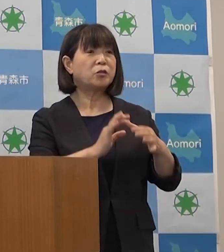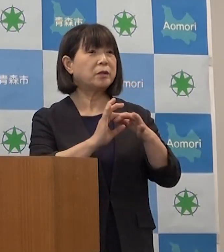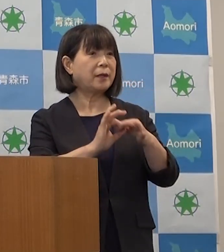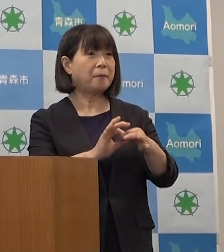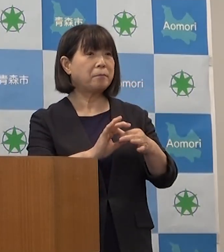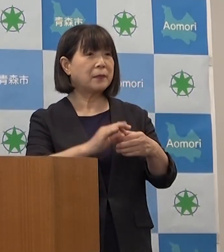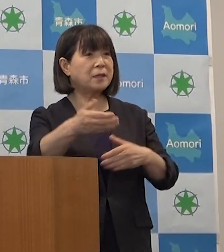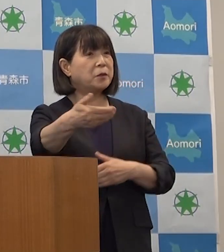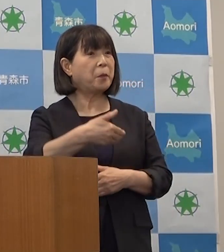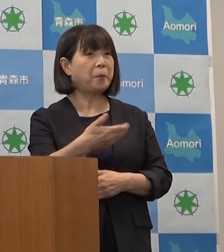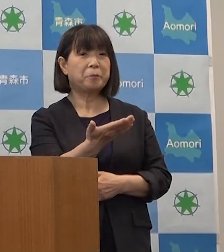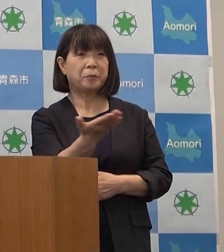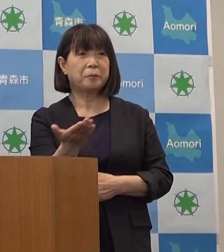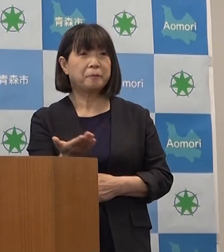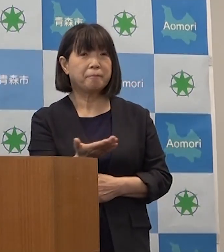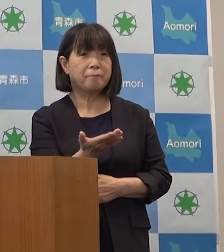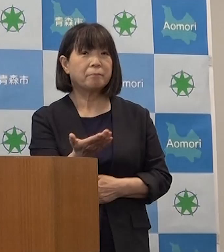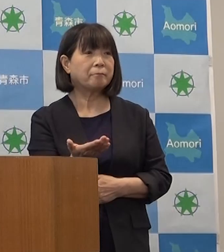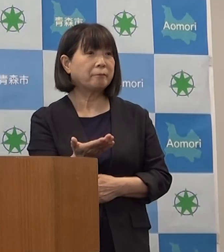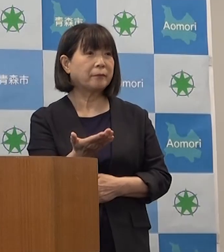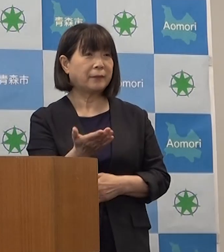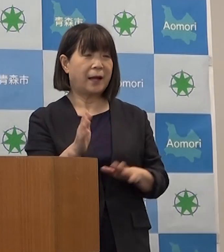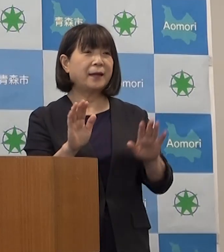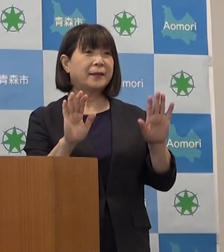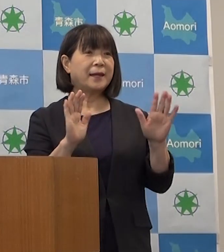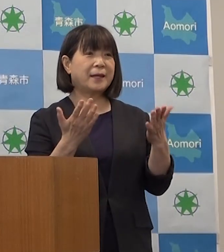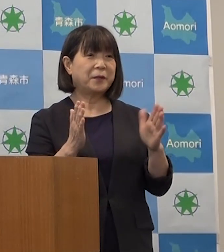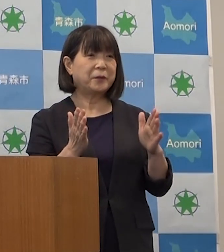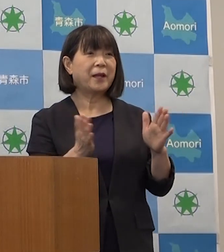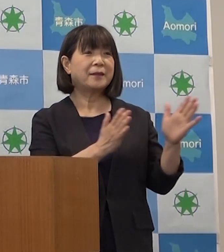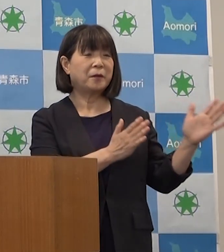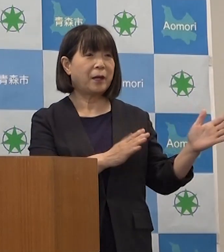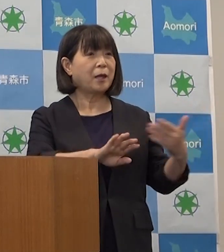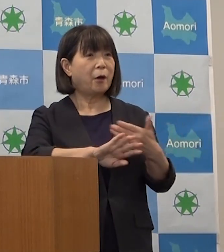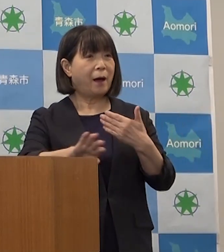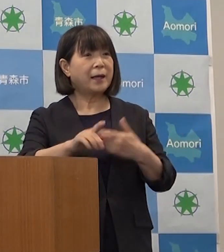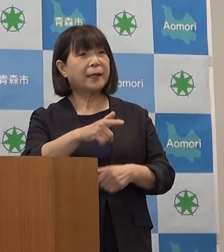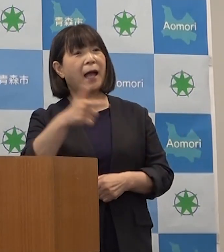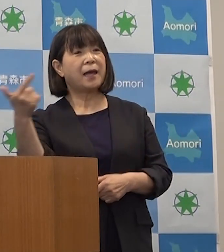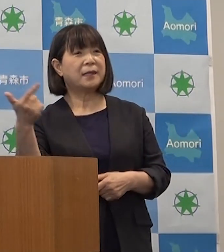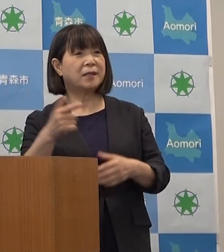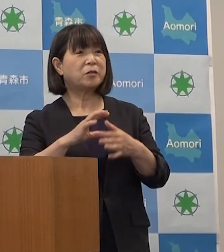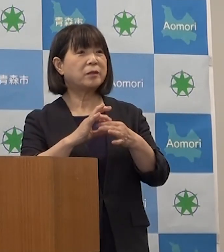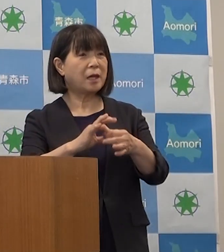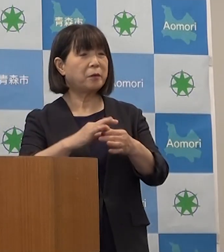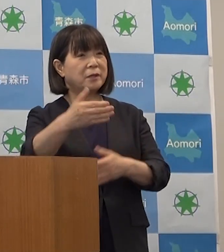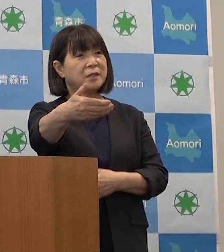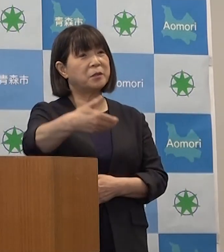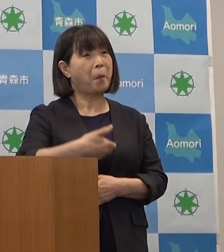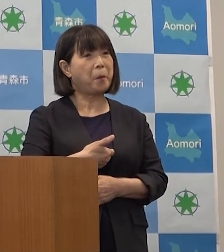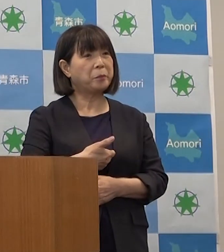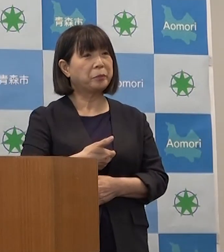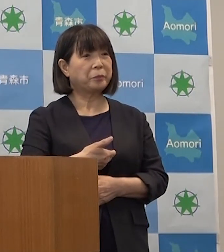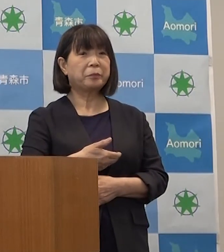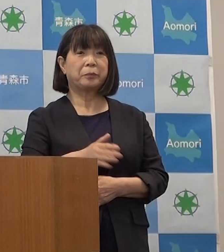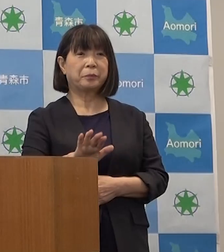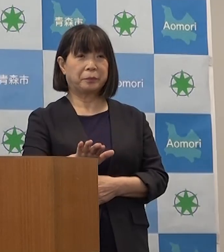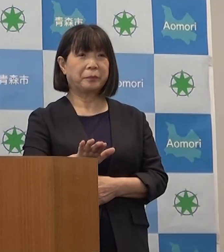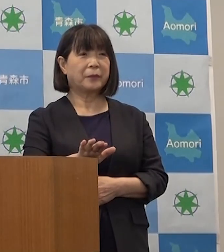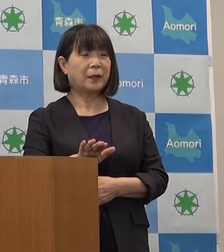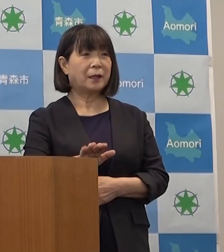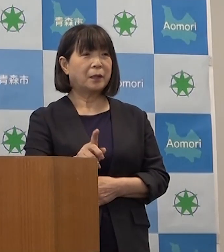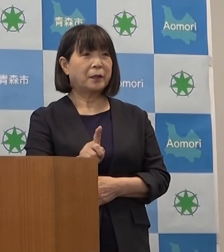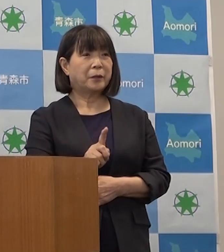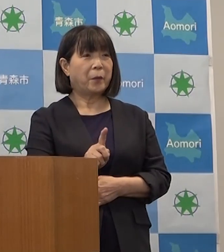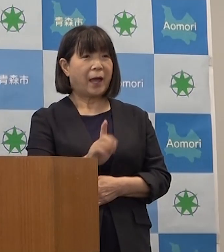か。はい、ないようですので、それでは案件以外についてご質問をお受けいたします。質問がござい